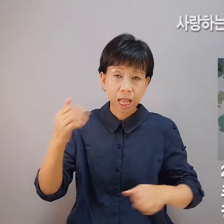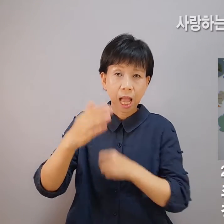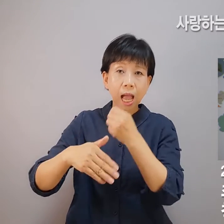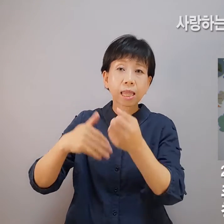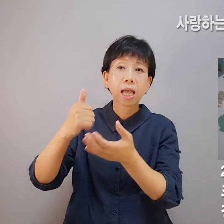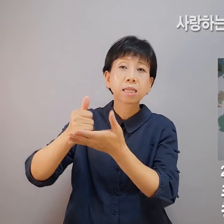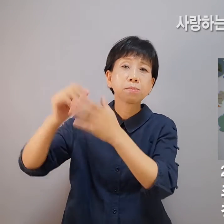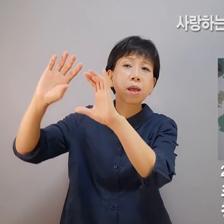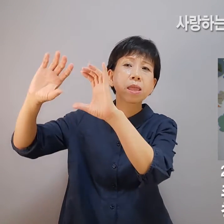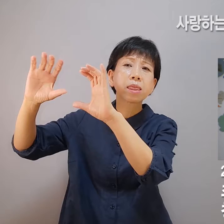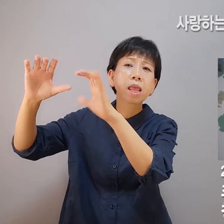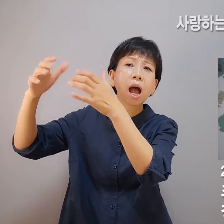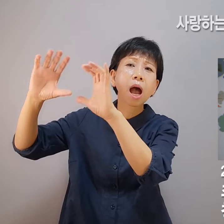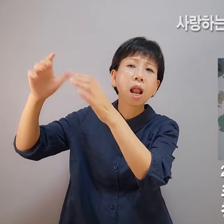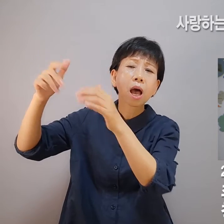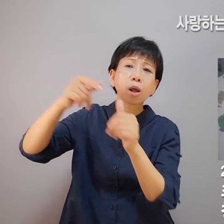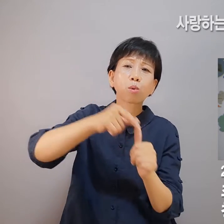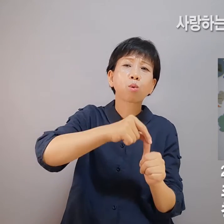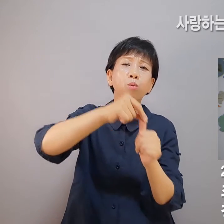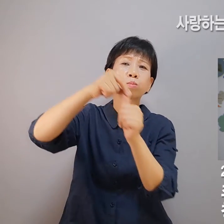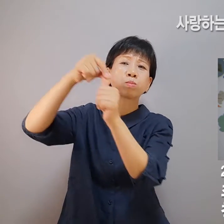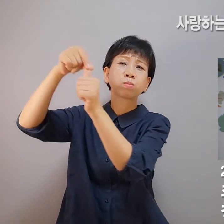나라로 옮겨주시는 거예요.